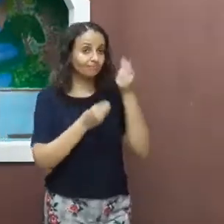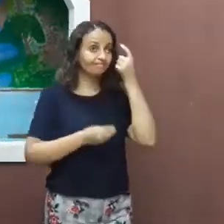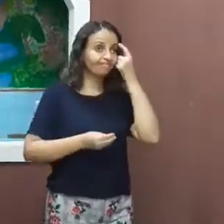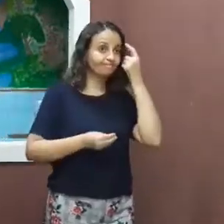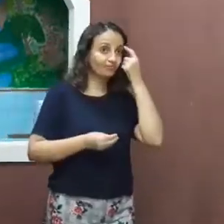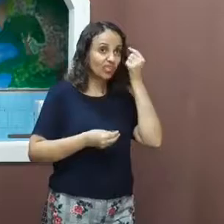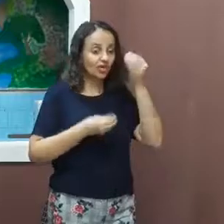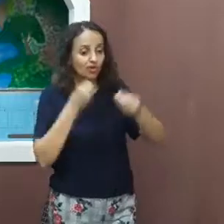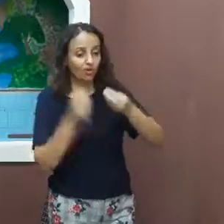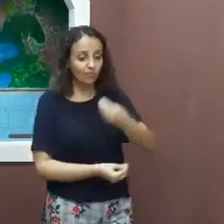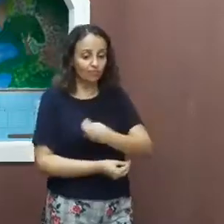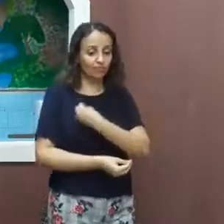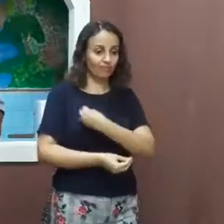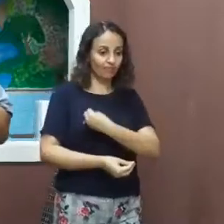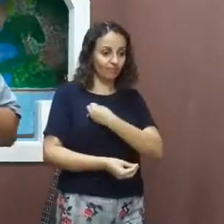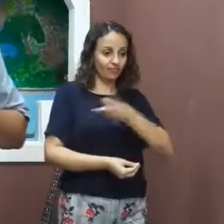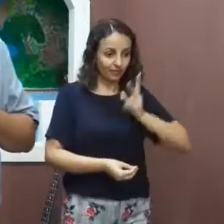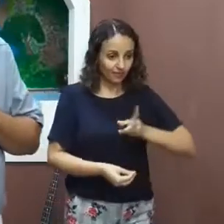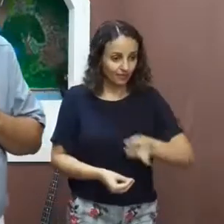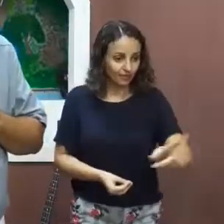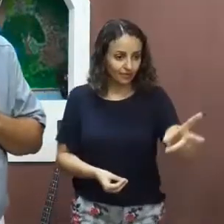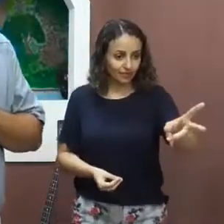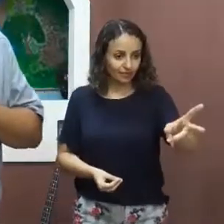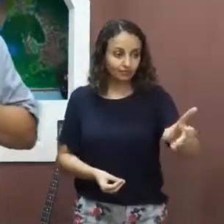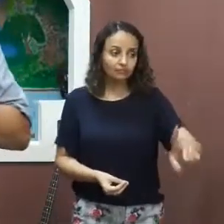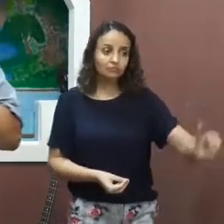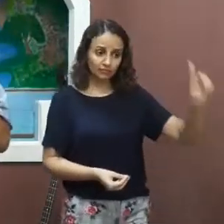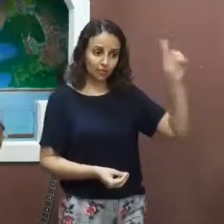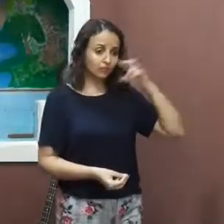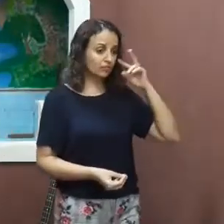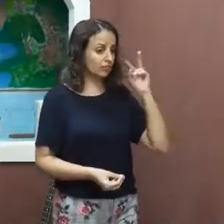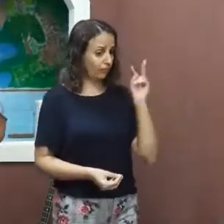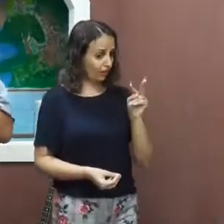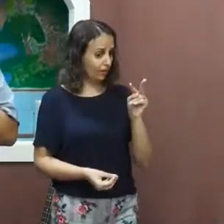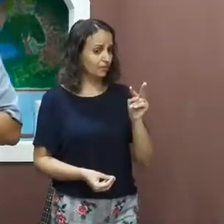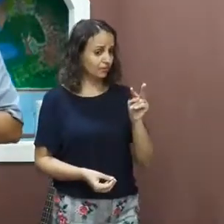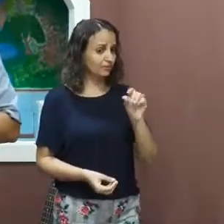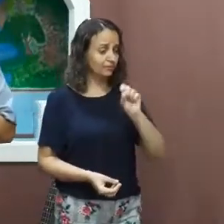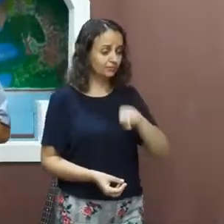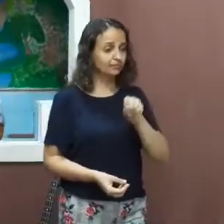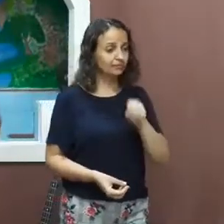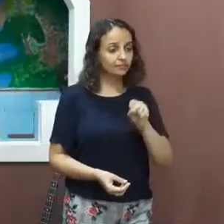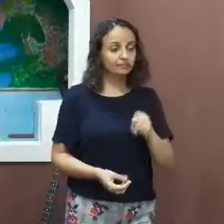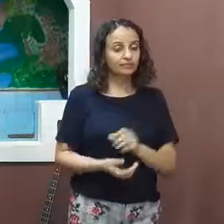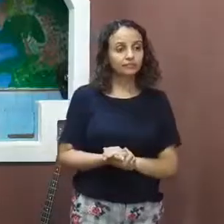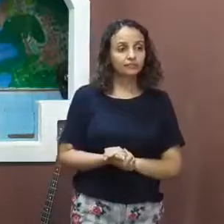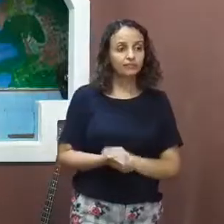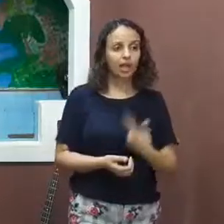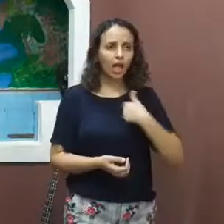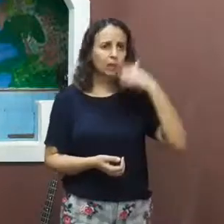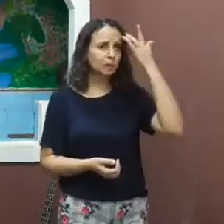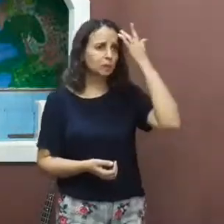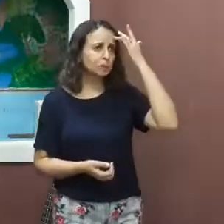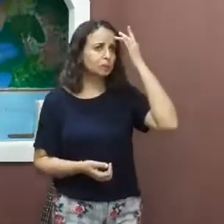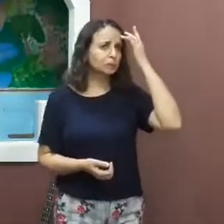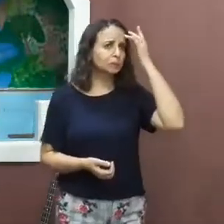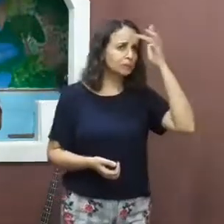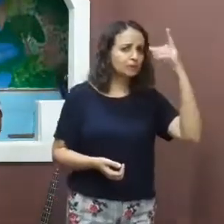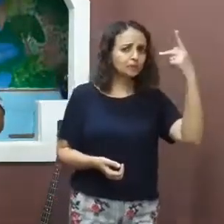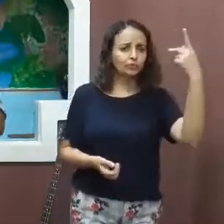não está alheio ao sofrimento. Eu não sei nessa noite, meu irmão, minha irmã, o que tem